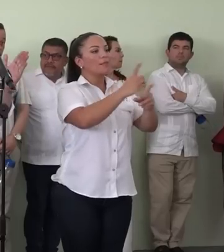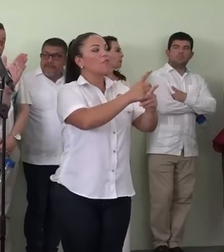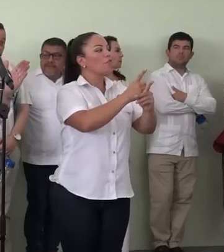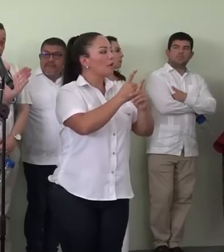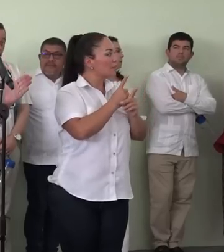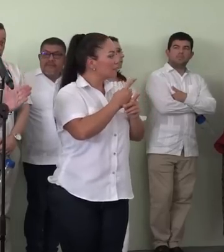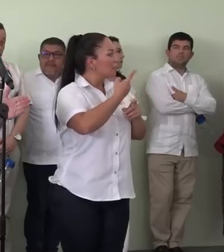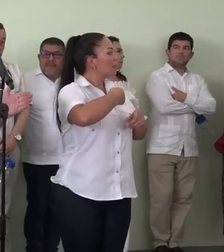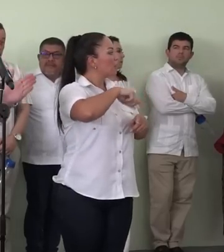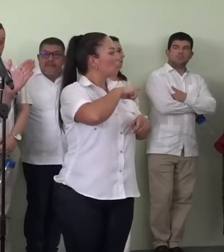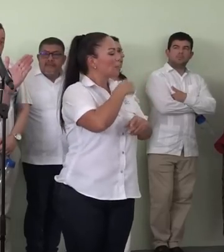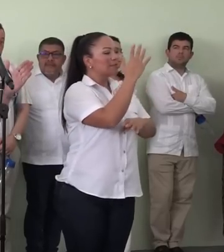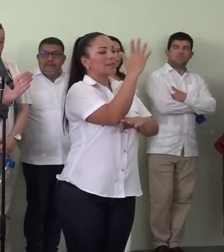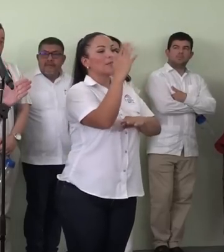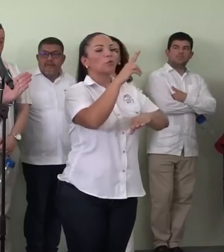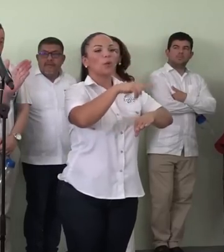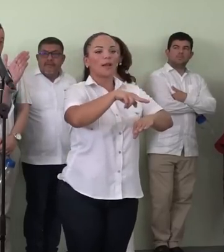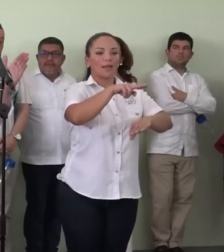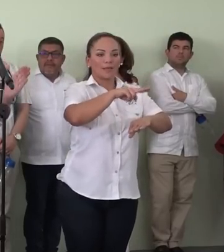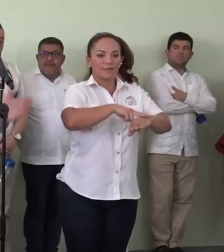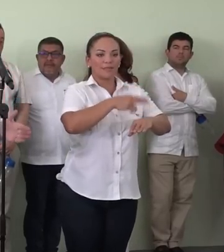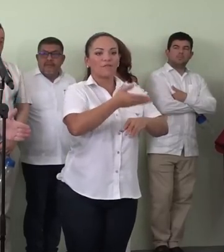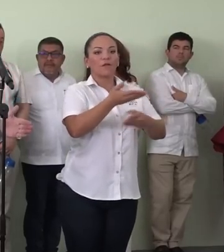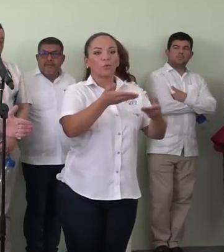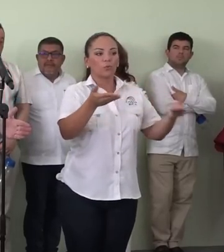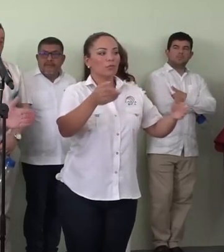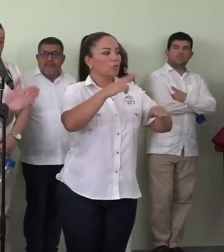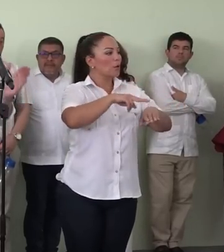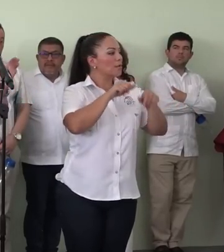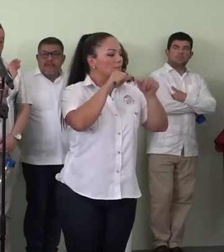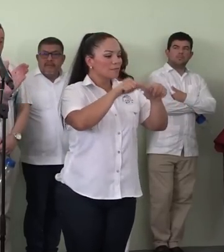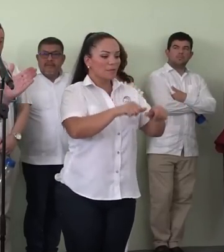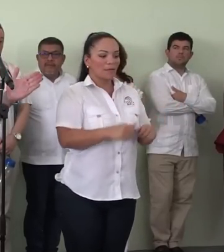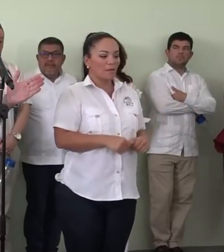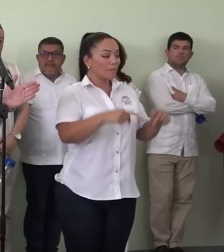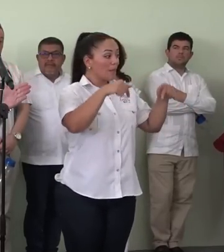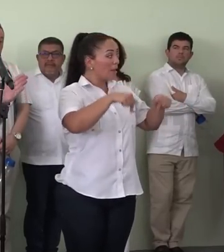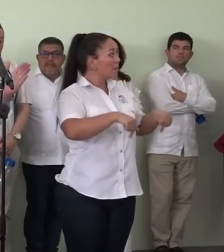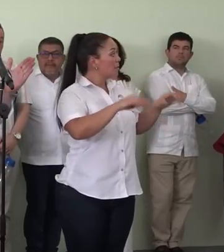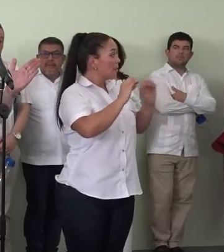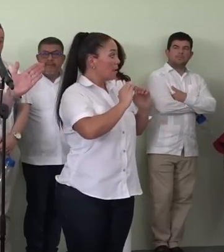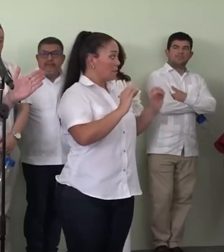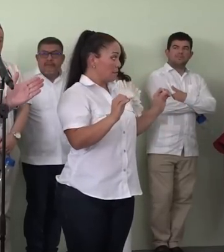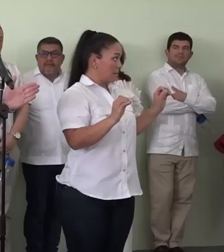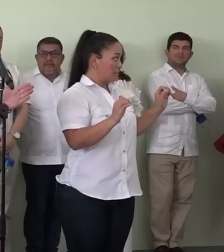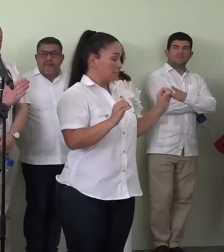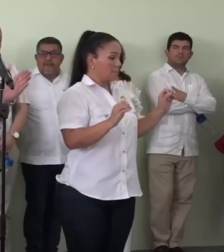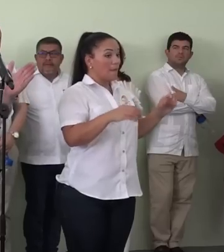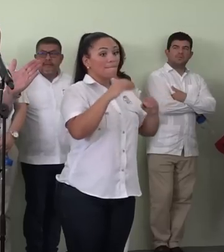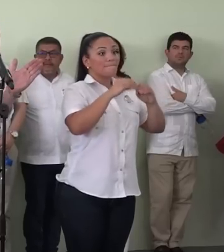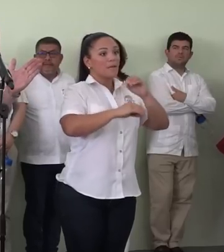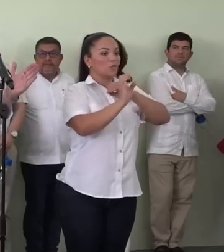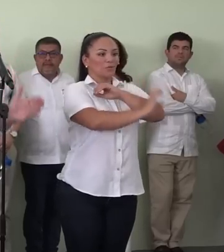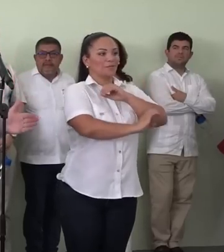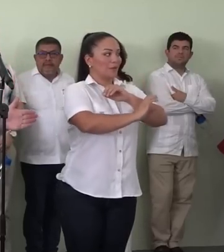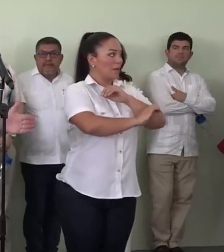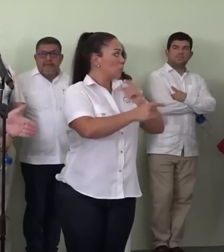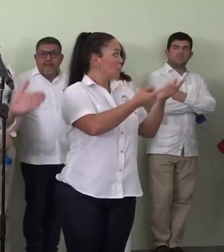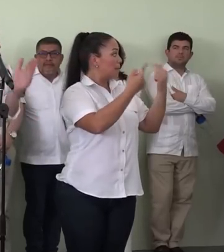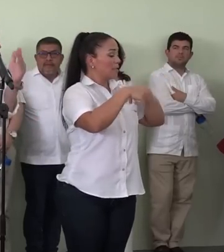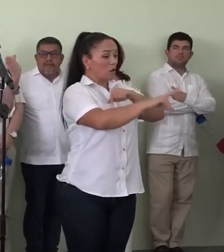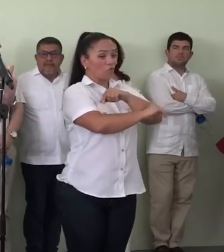defensa de nuestra naturaleza y recursos naturales. Aquí nadie, ni mucho menos extranjeros, se van a ir a llevar